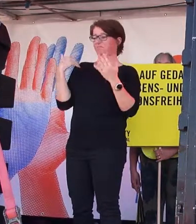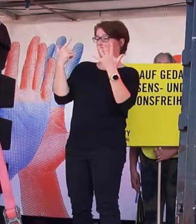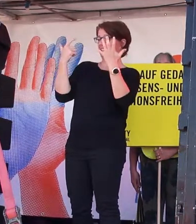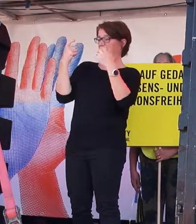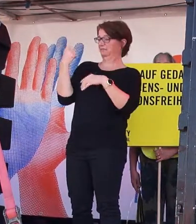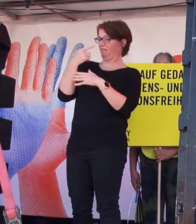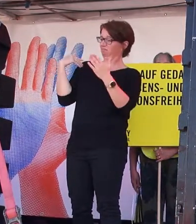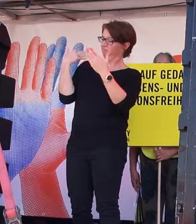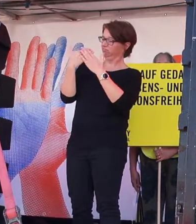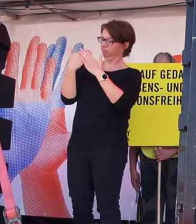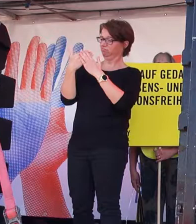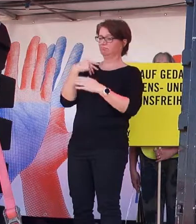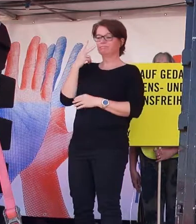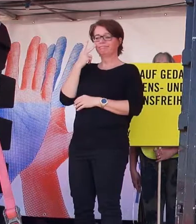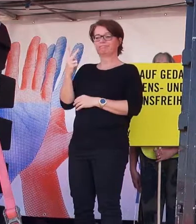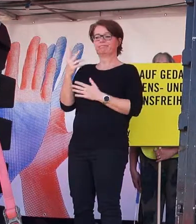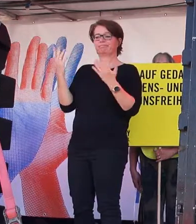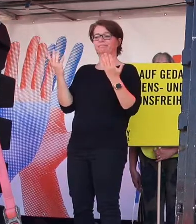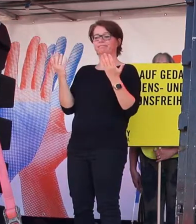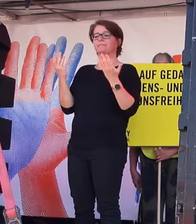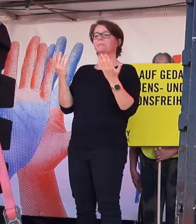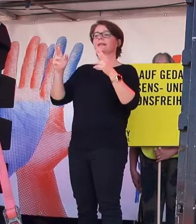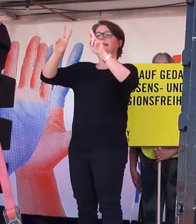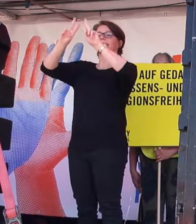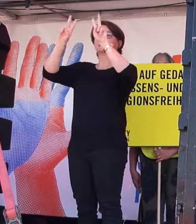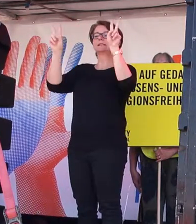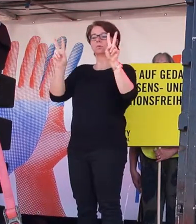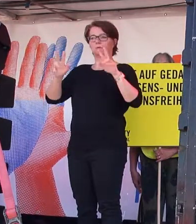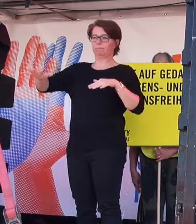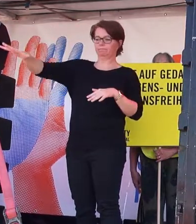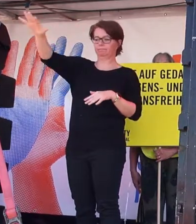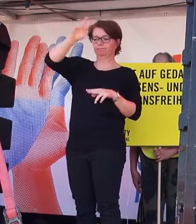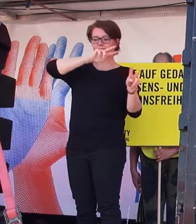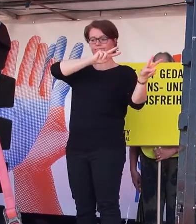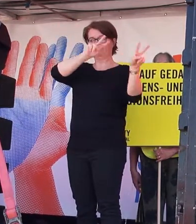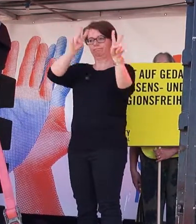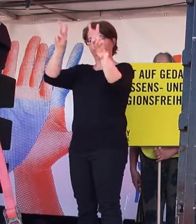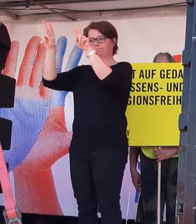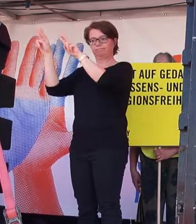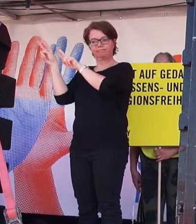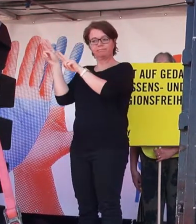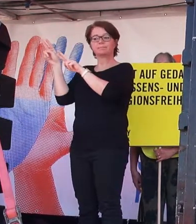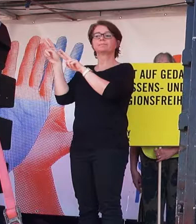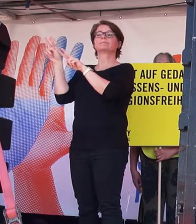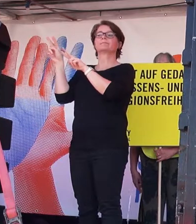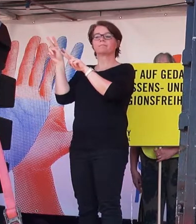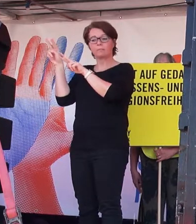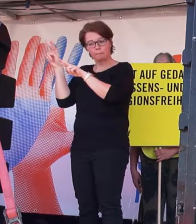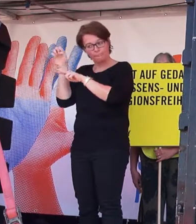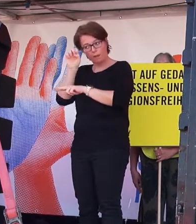erwachsene internationale Ordnung, die Idee eines freien und solidarischen